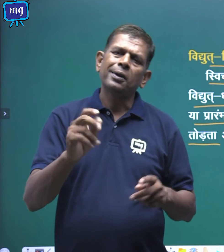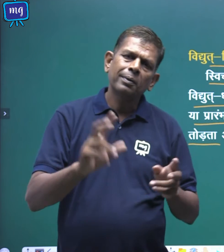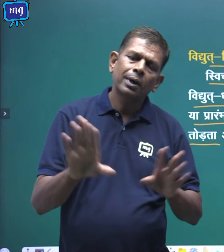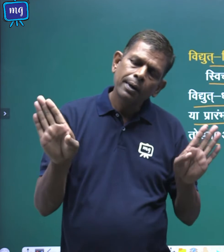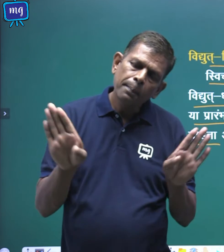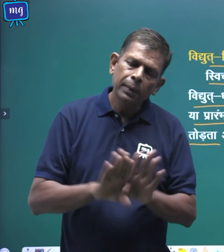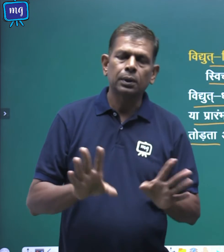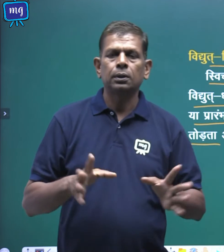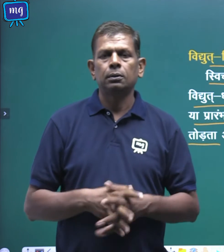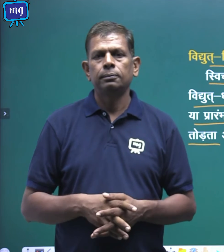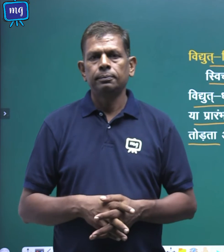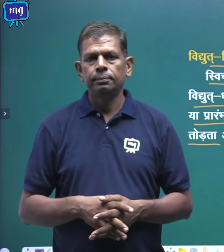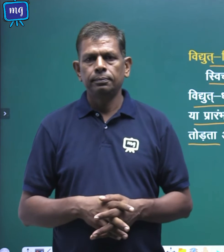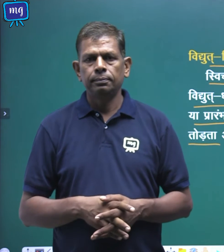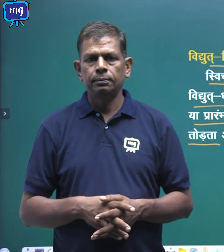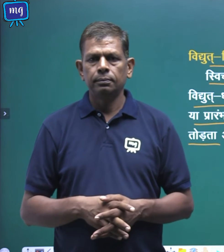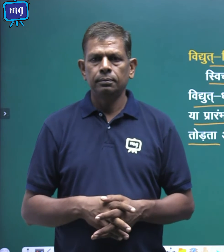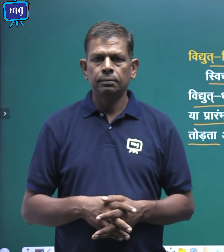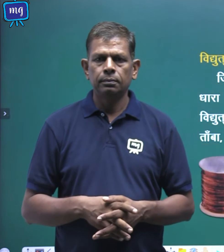देता है।